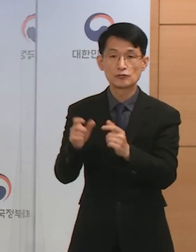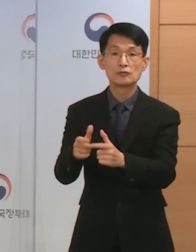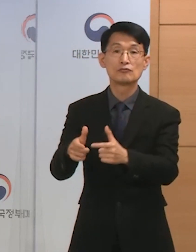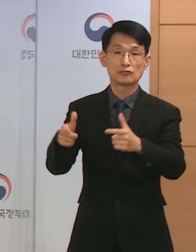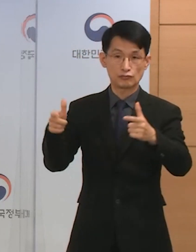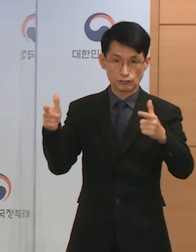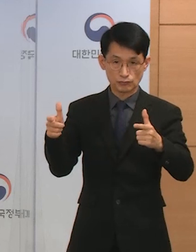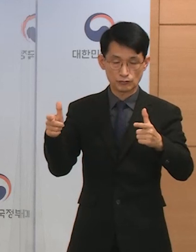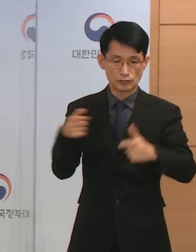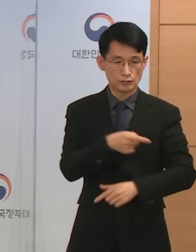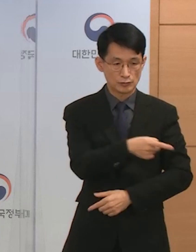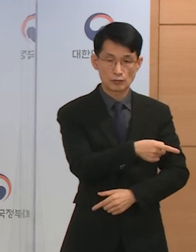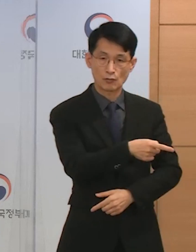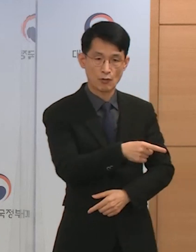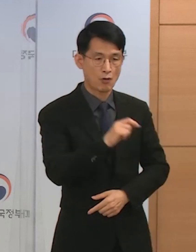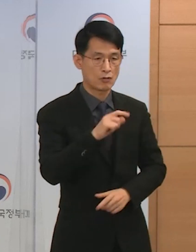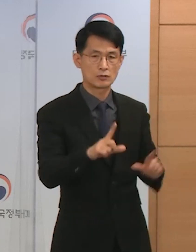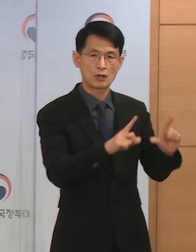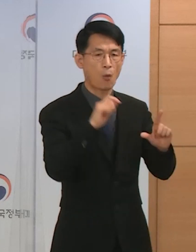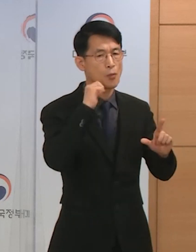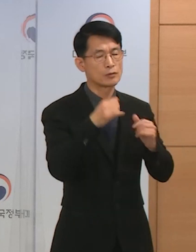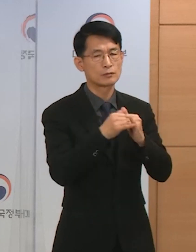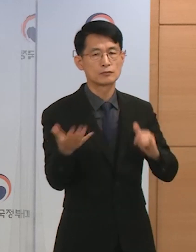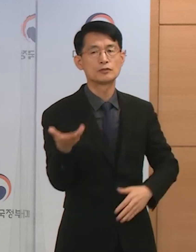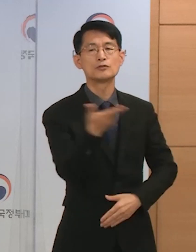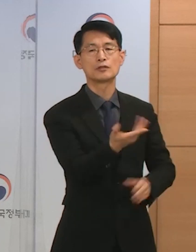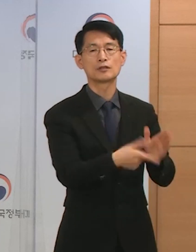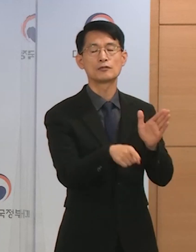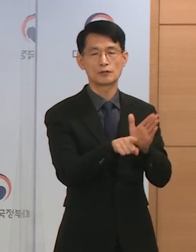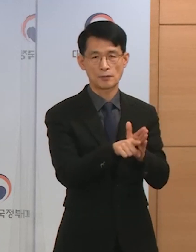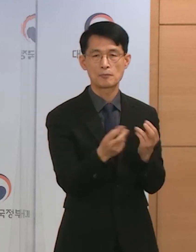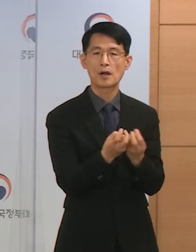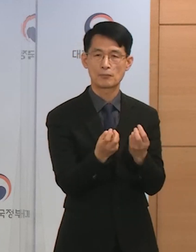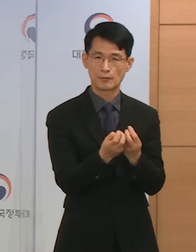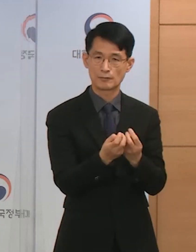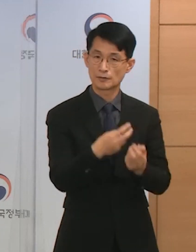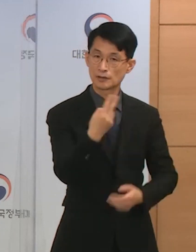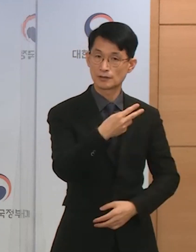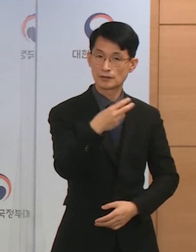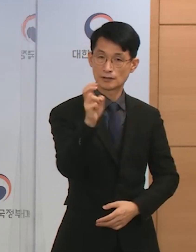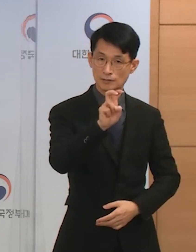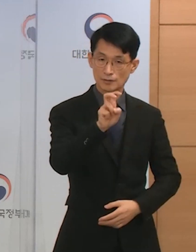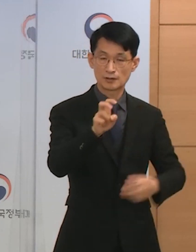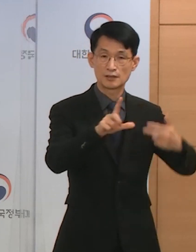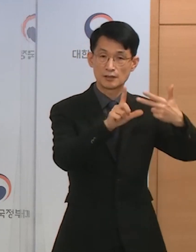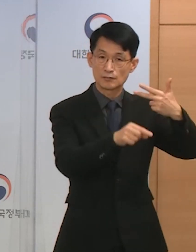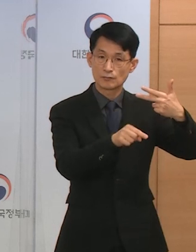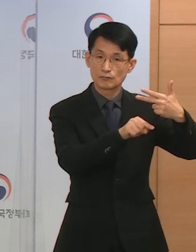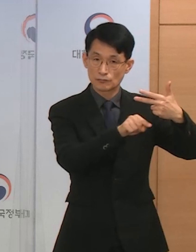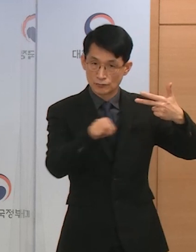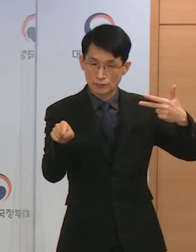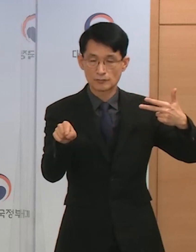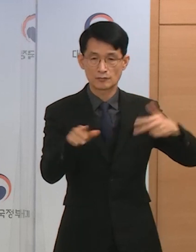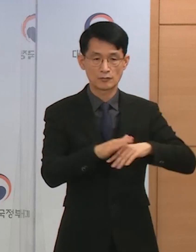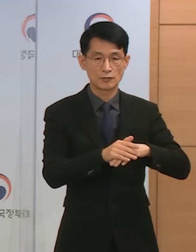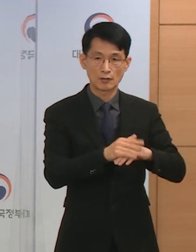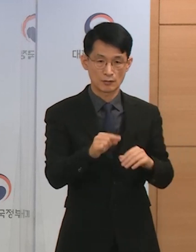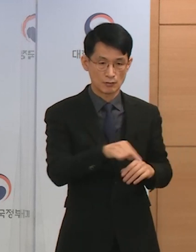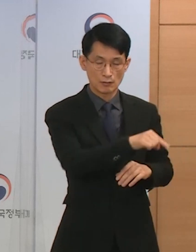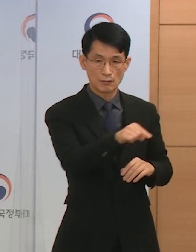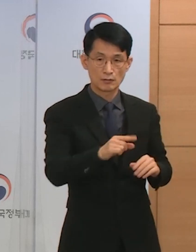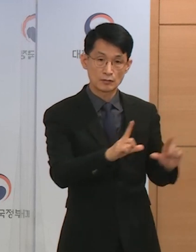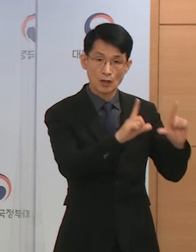대한 배분 강화 방안입니다. 2020년 7월부터 주거 취약 계층 주거 지원